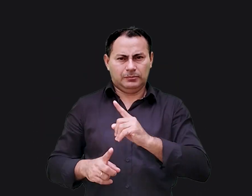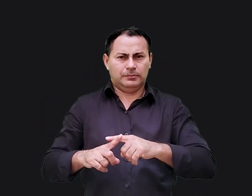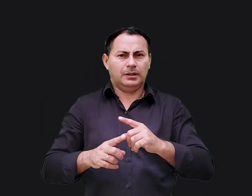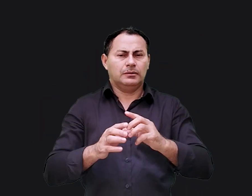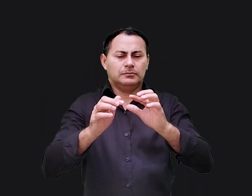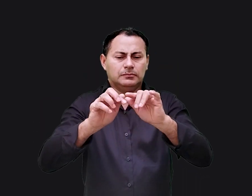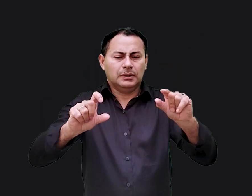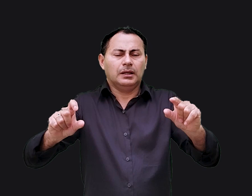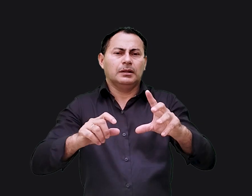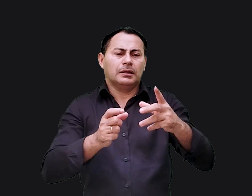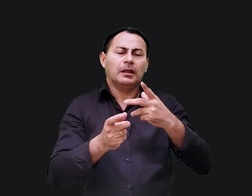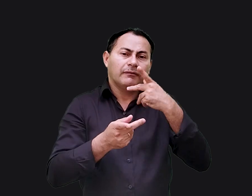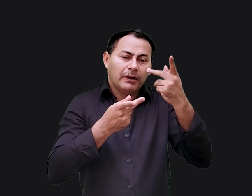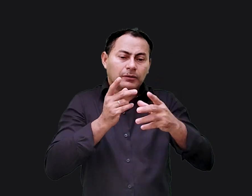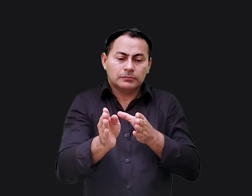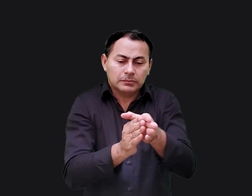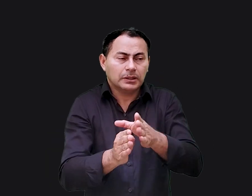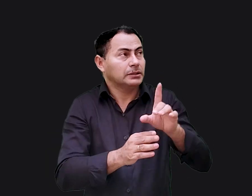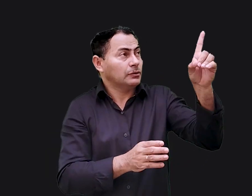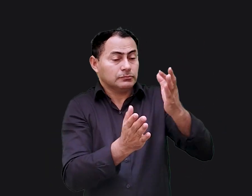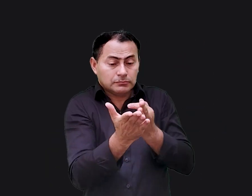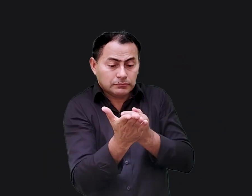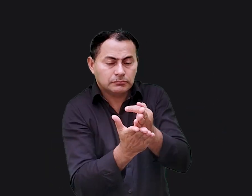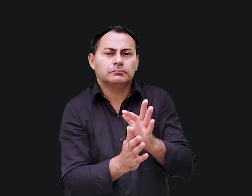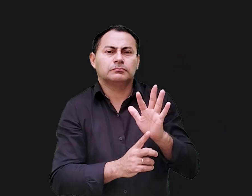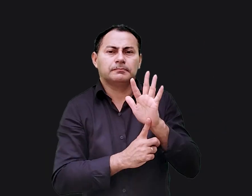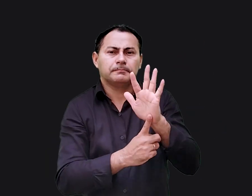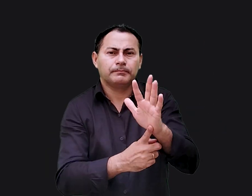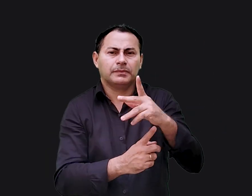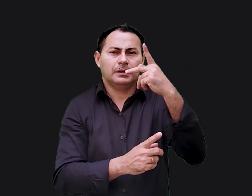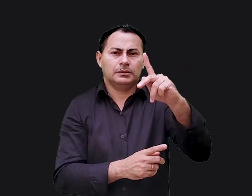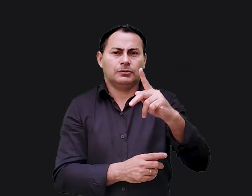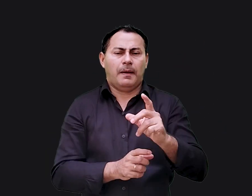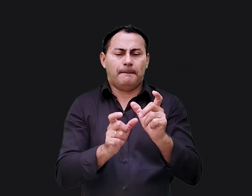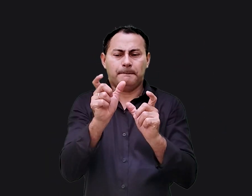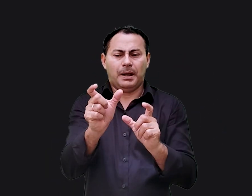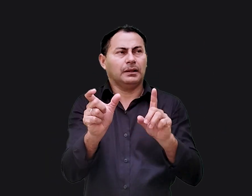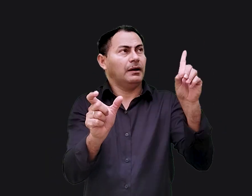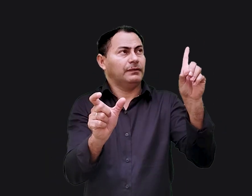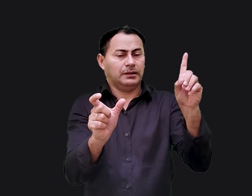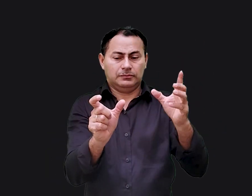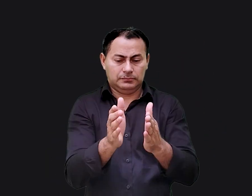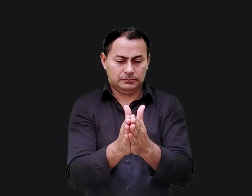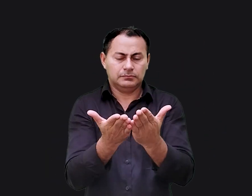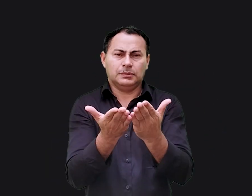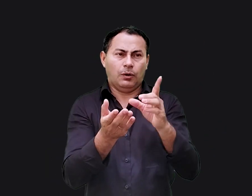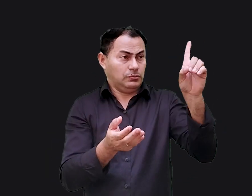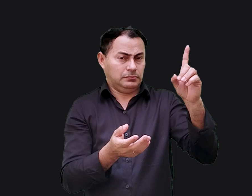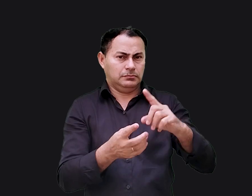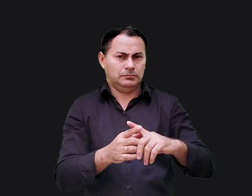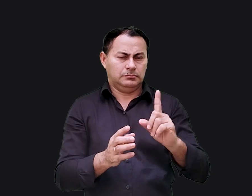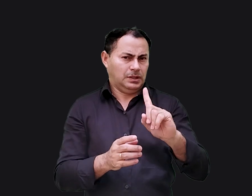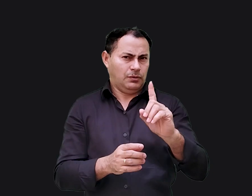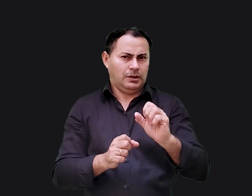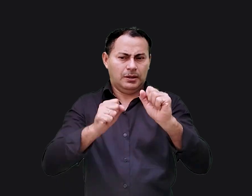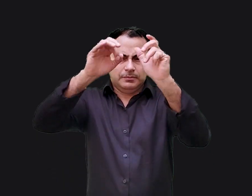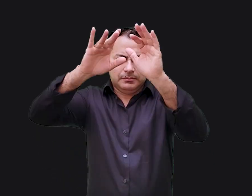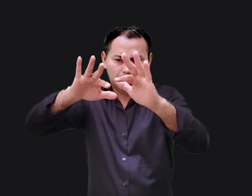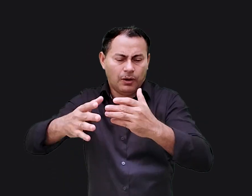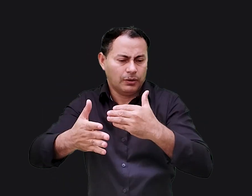foi usada para dizer que ele anda nos conselhos de Deus apresentados em sua palavra. Portanto, ele não é abençoado